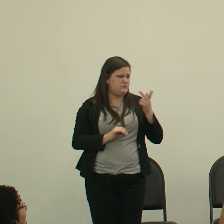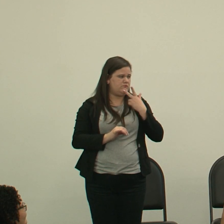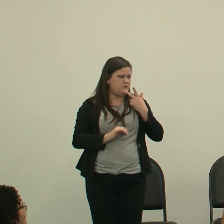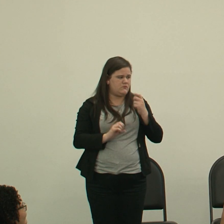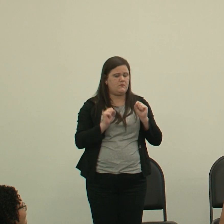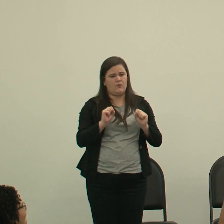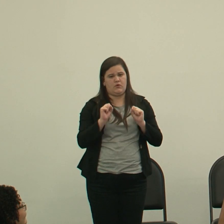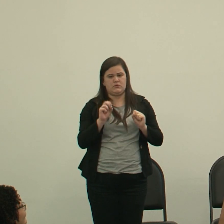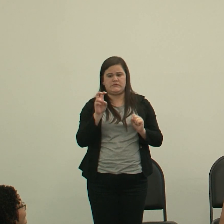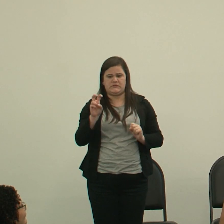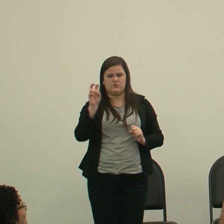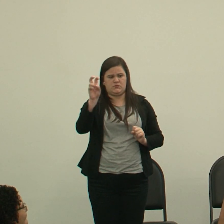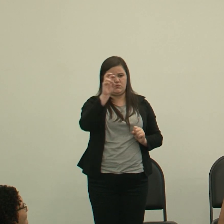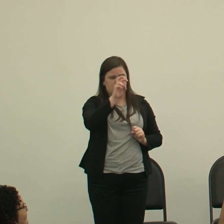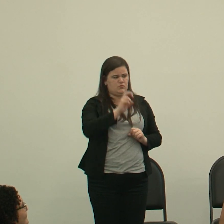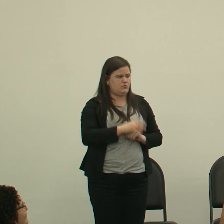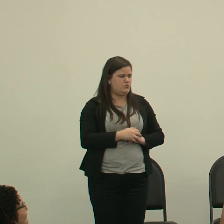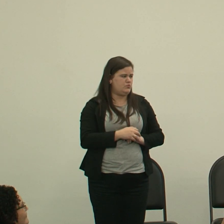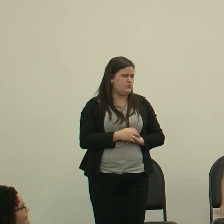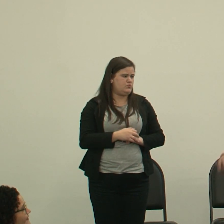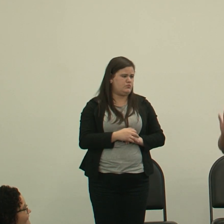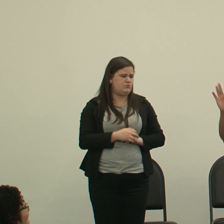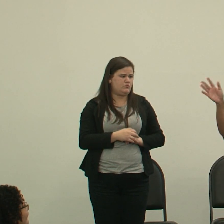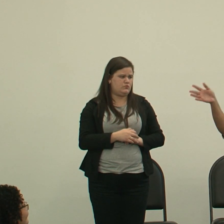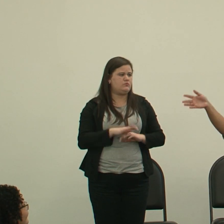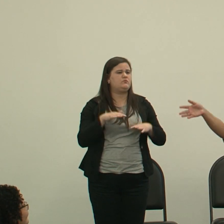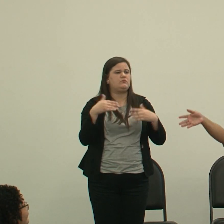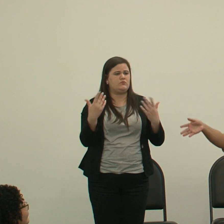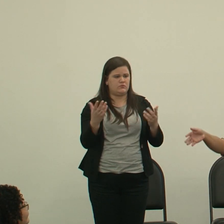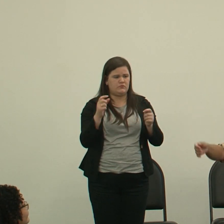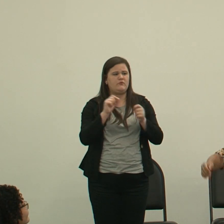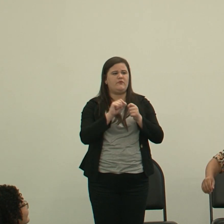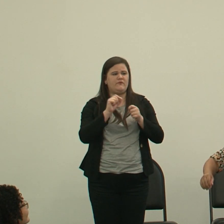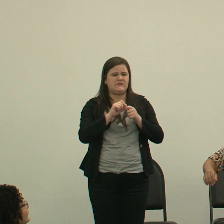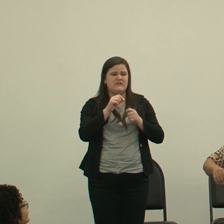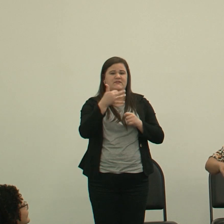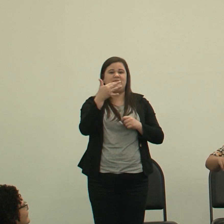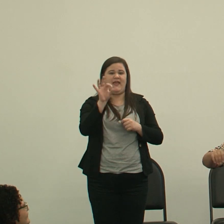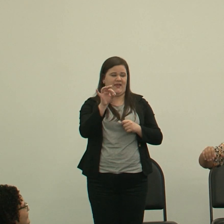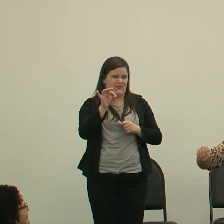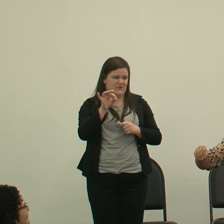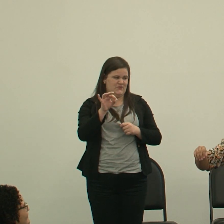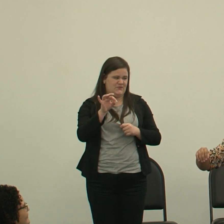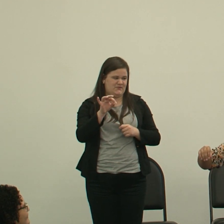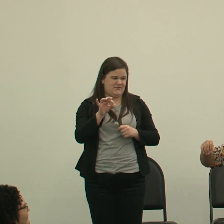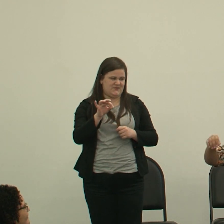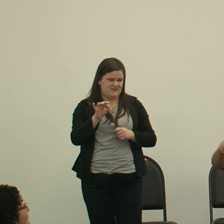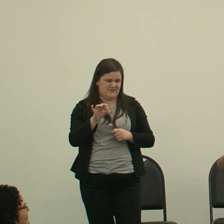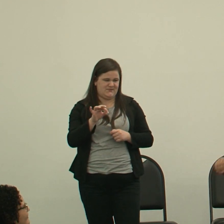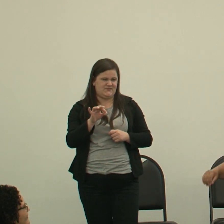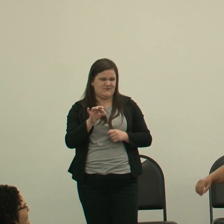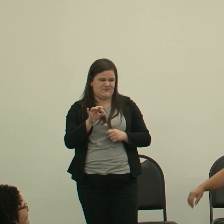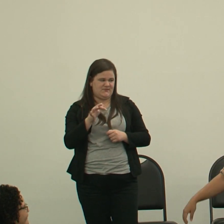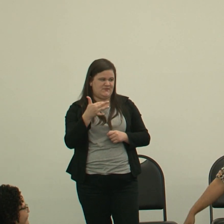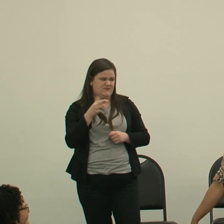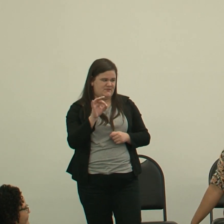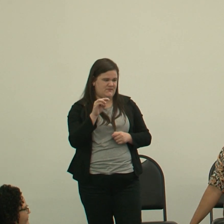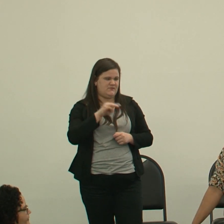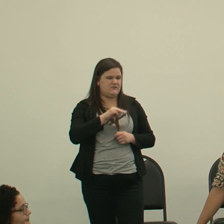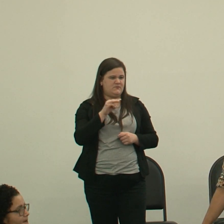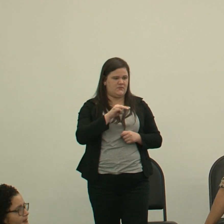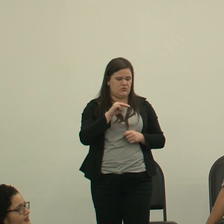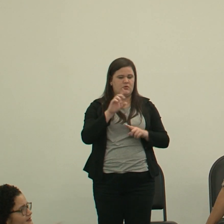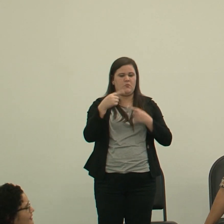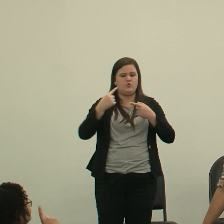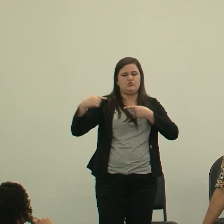Você prefere? Porque ela falou que falta pouco tempo. Então vamos fazer a de 10. Porque aí fica o grupão e discute de modo mais